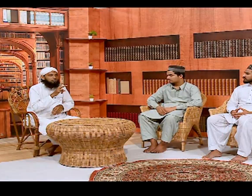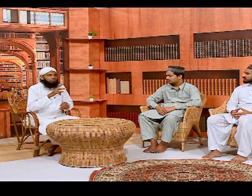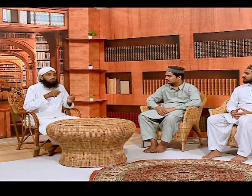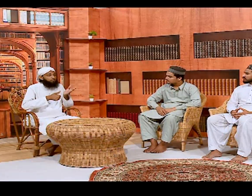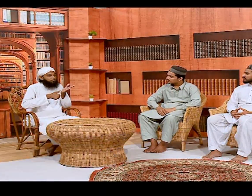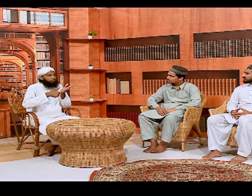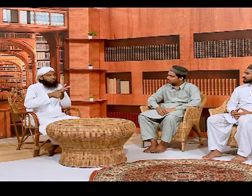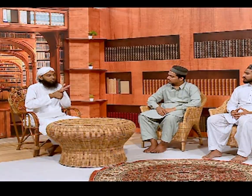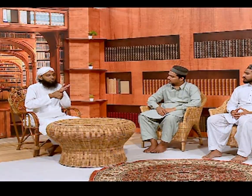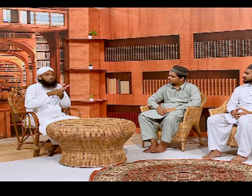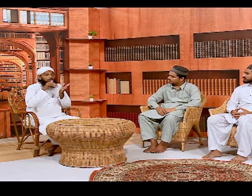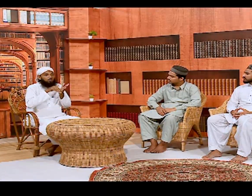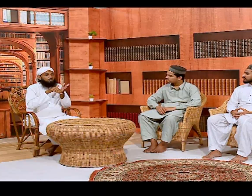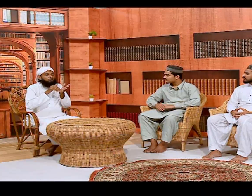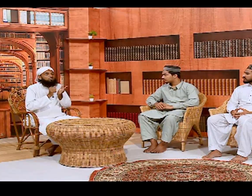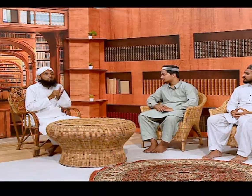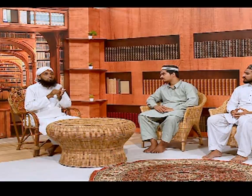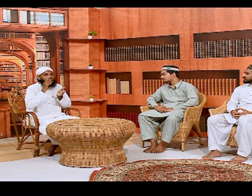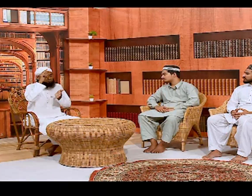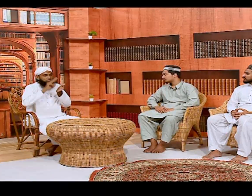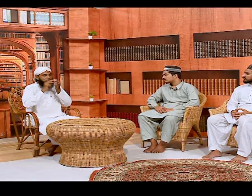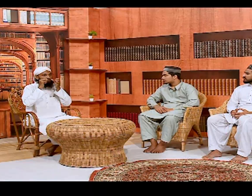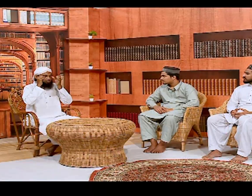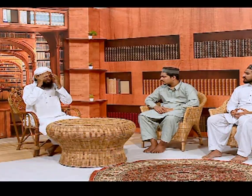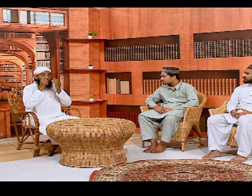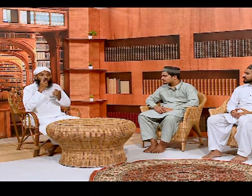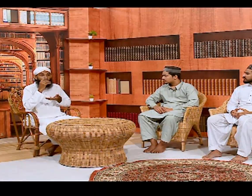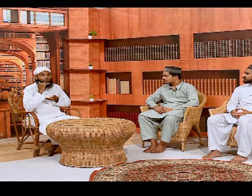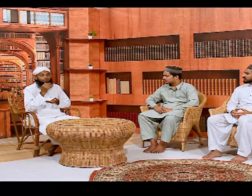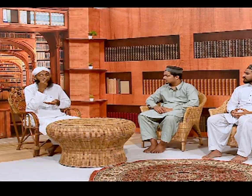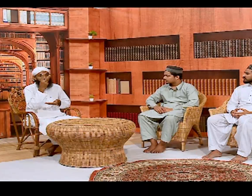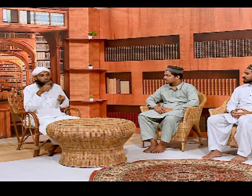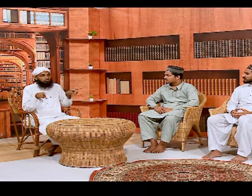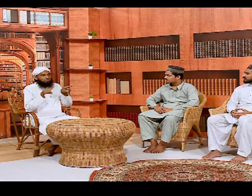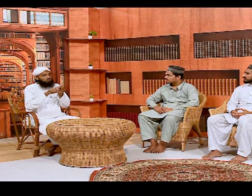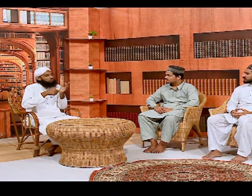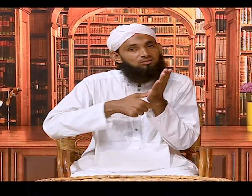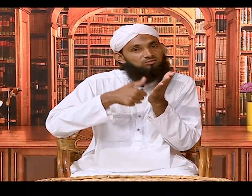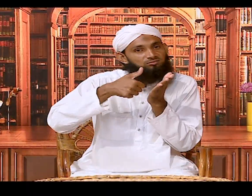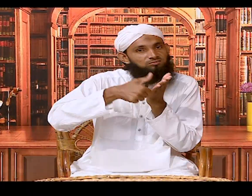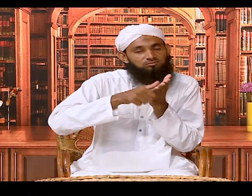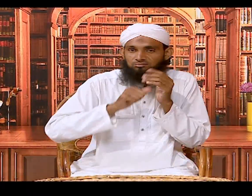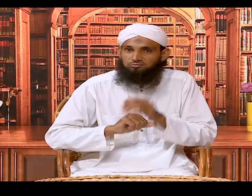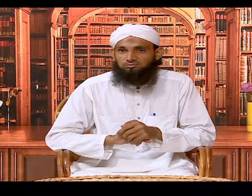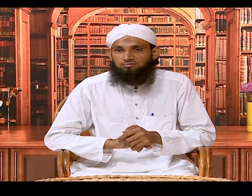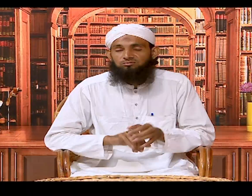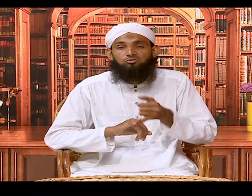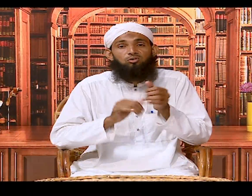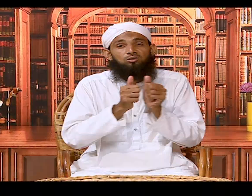صلی اللہ علیہ وآلہ وصحبہ وسلم کی دو شہزادیاں آئیں۔ پیارے اسلامی بھائیوں، حضرت عثمان غنی رضی اللہ عنہ